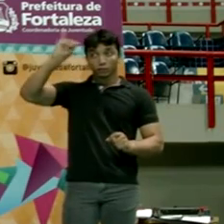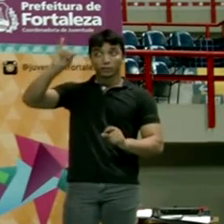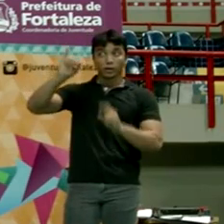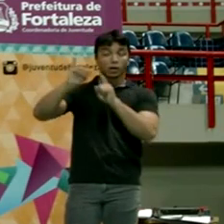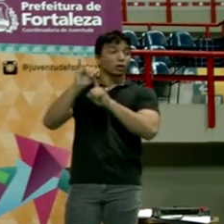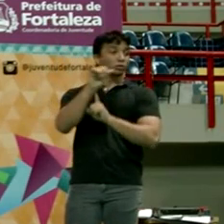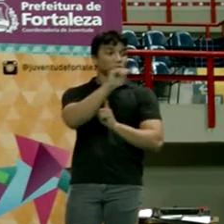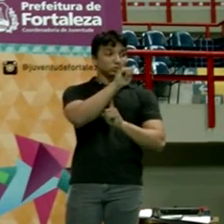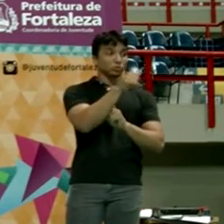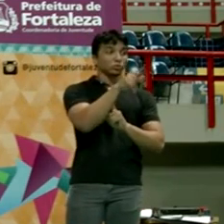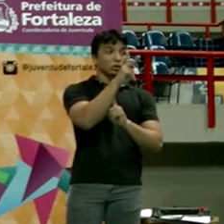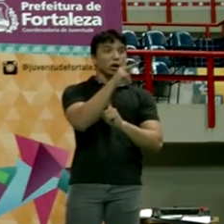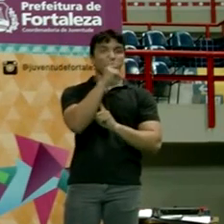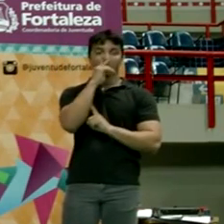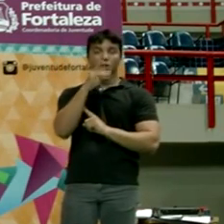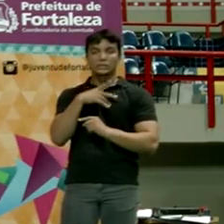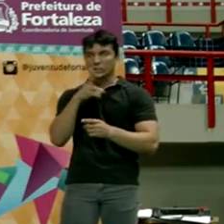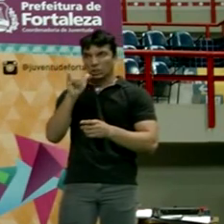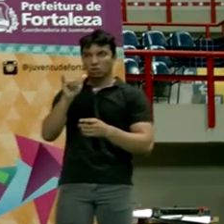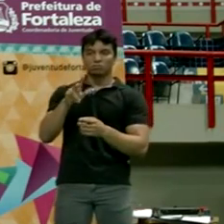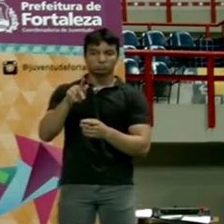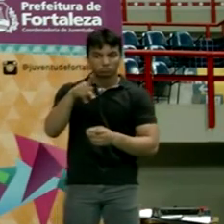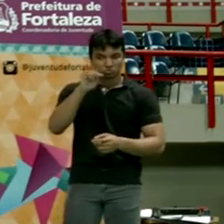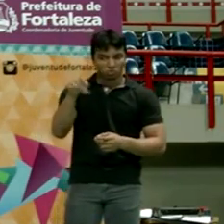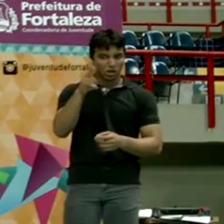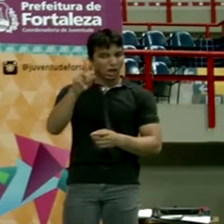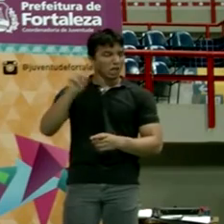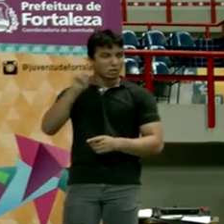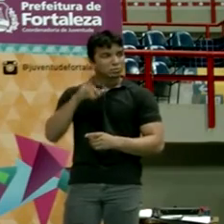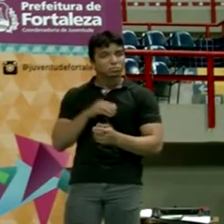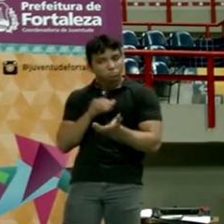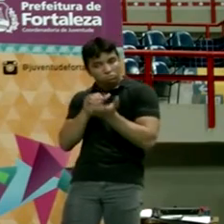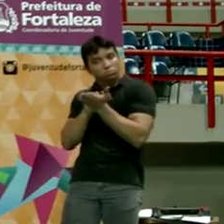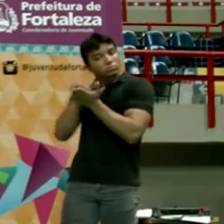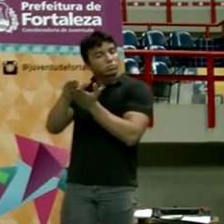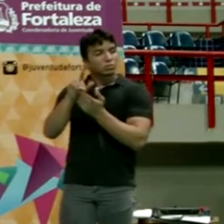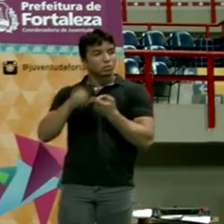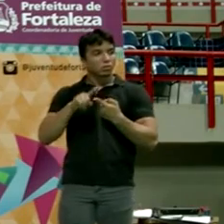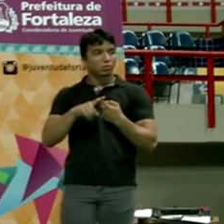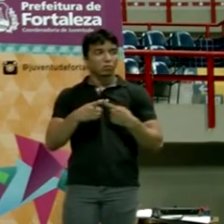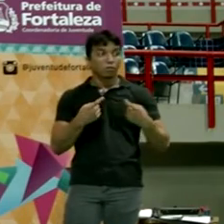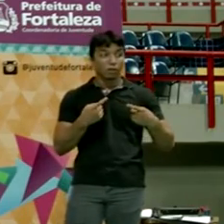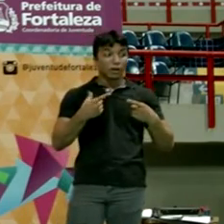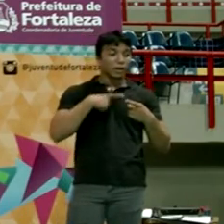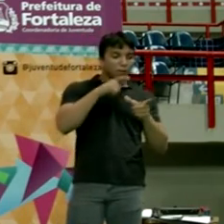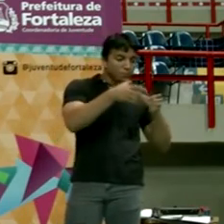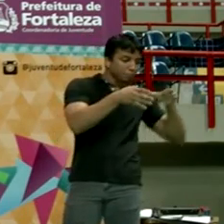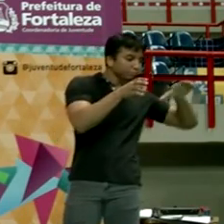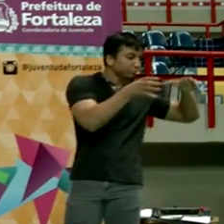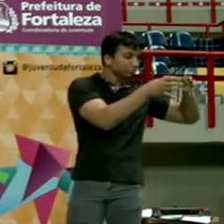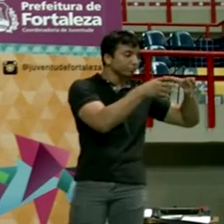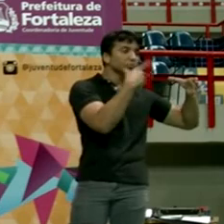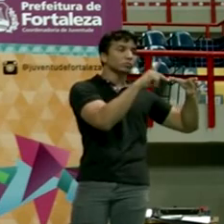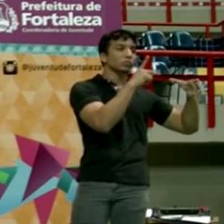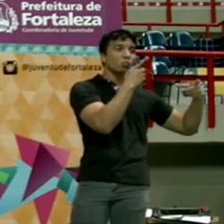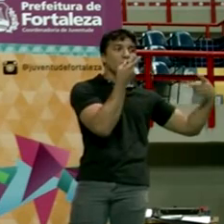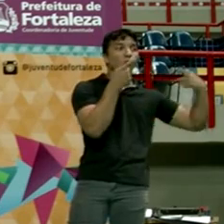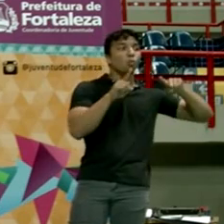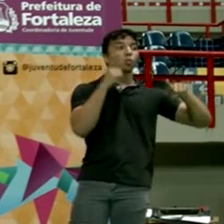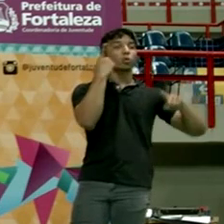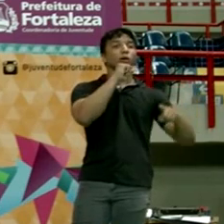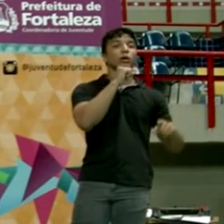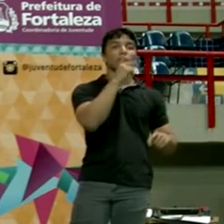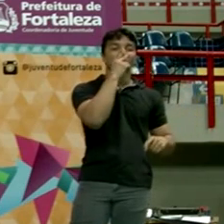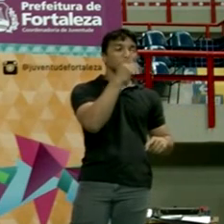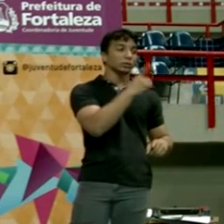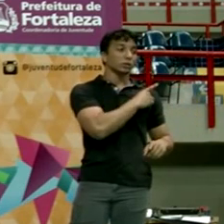que Juscelino assumisse. Naquela época, a maior oposição a Getúlio e também a Juscelino era